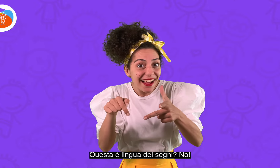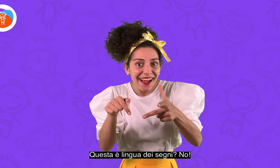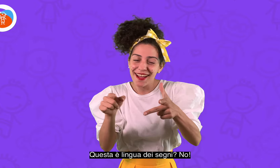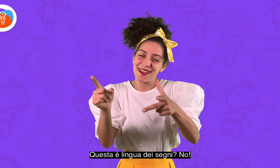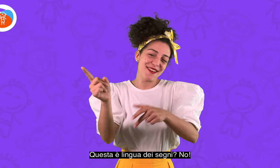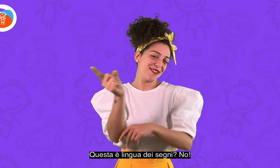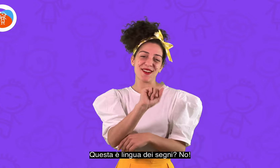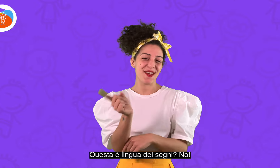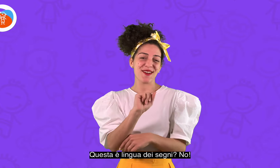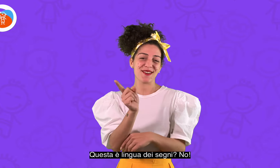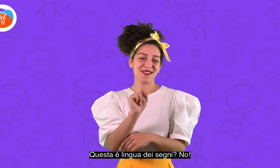No!